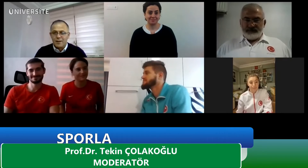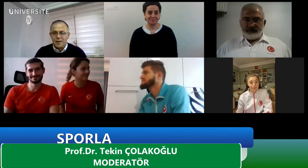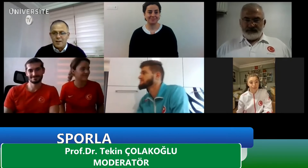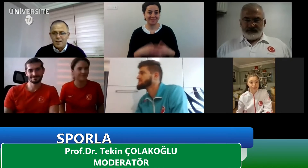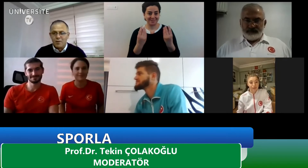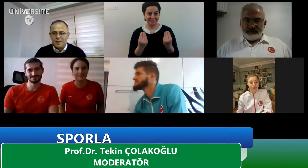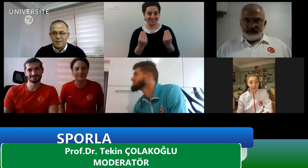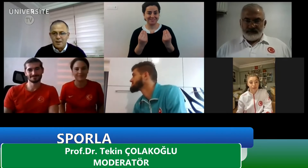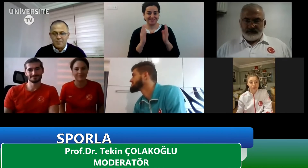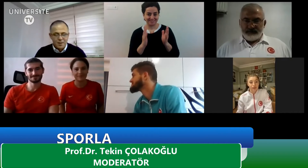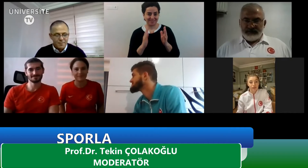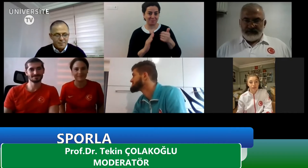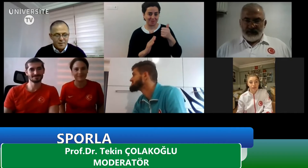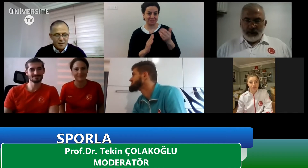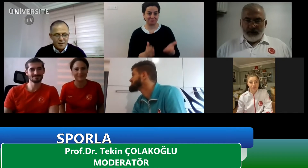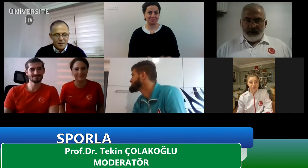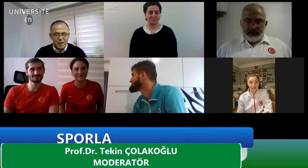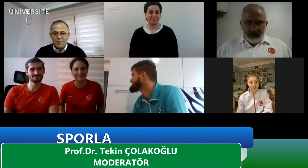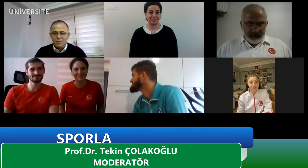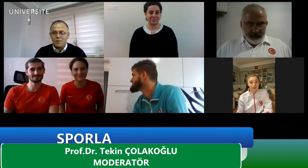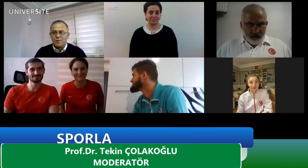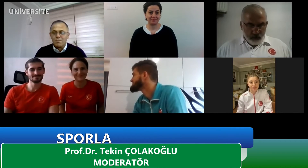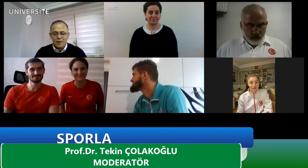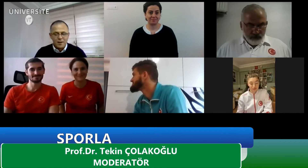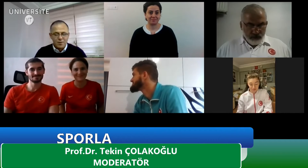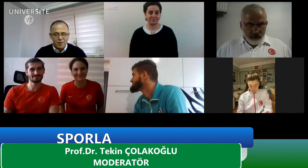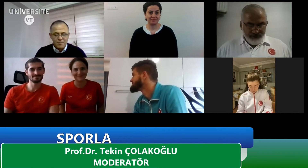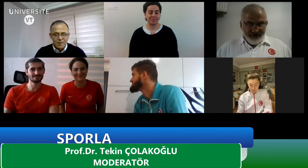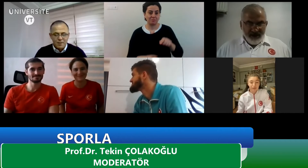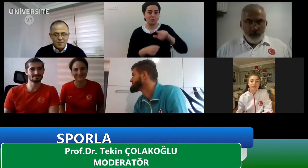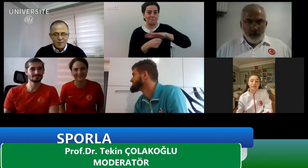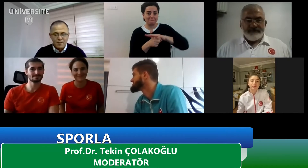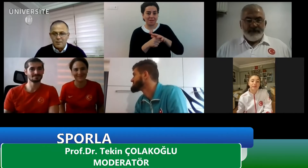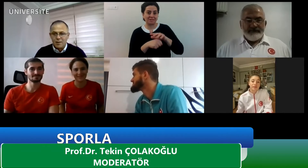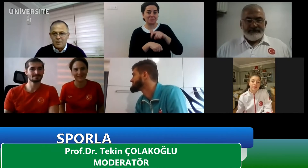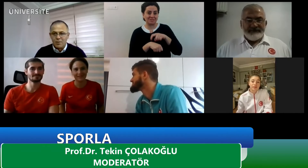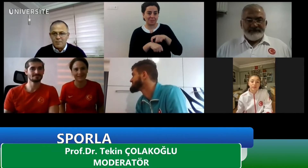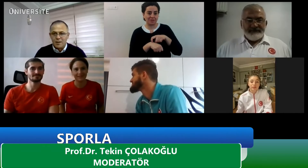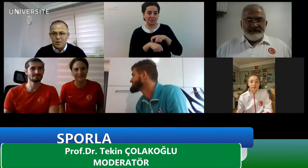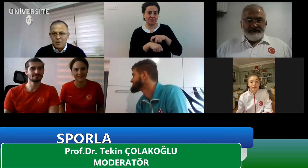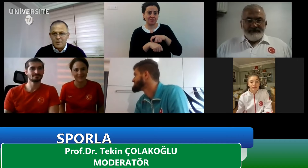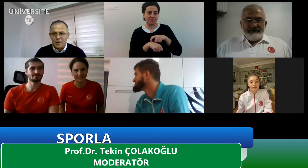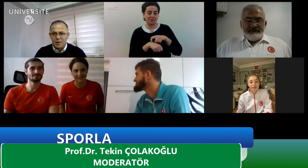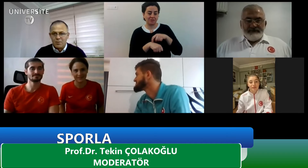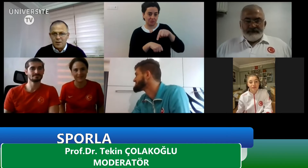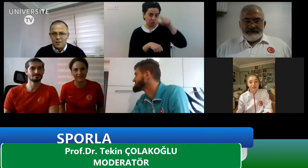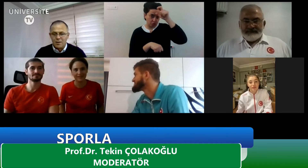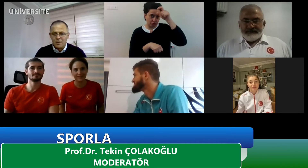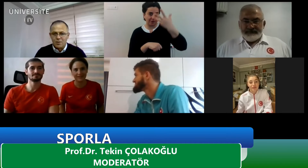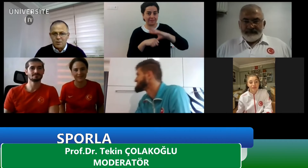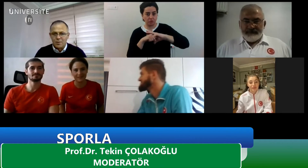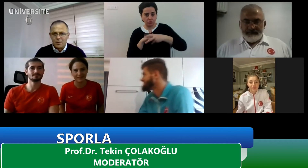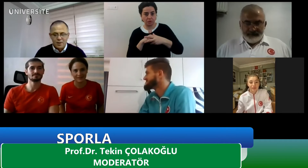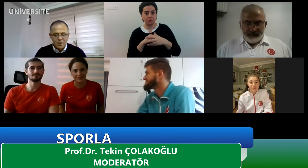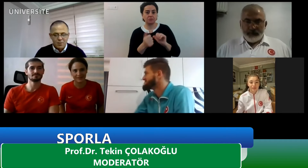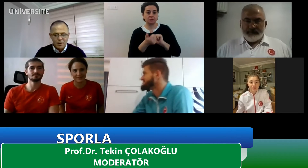Başkanım. Evet, yine sizinle devam edeceğim Sayın Başkanım. Evet. Bu pandemi dönemimiz, yani ülkemiz, gerek ülkemizde gerek dünyada